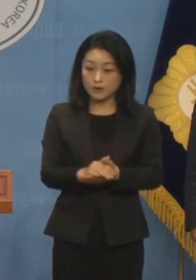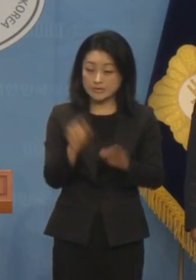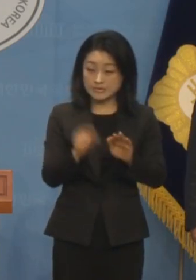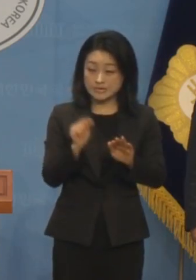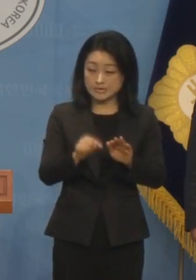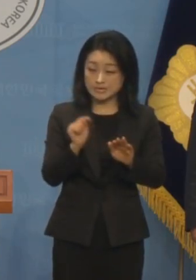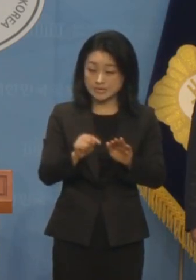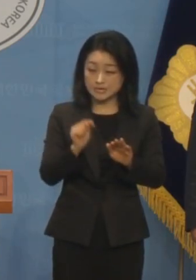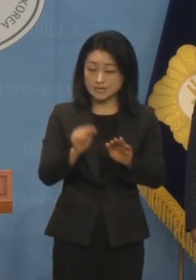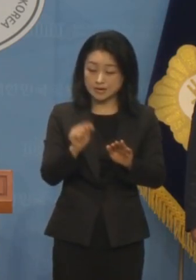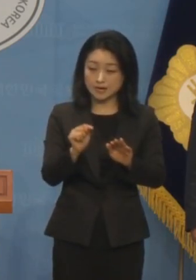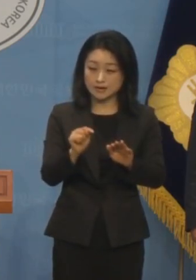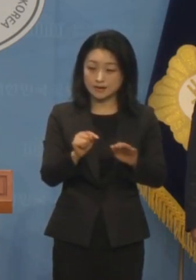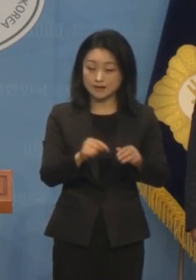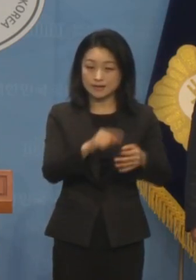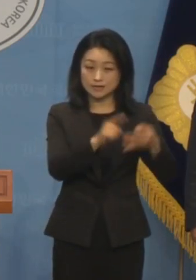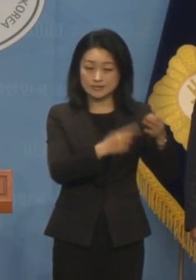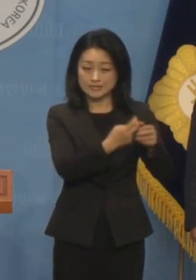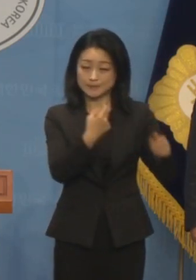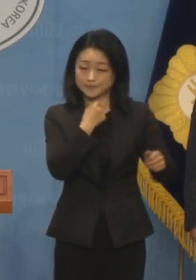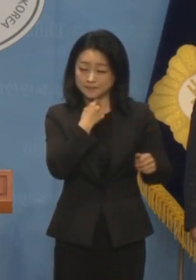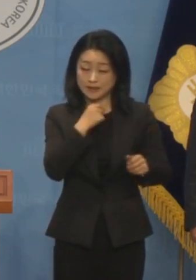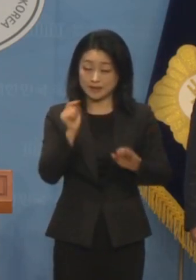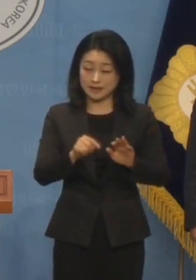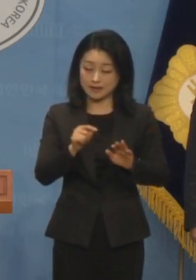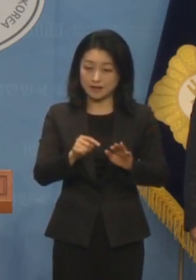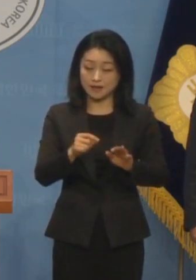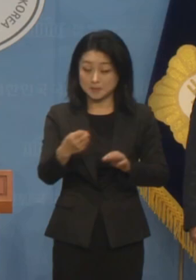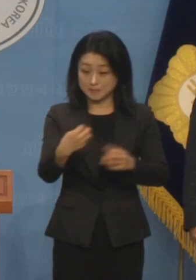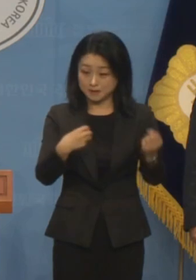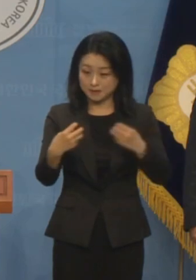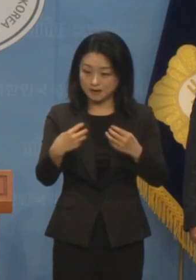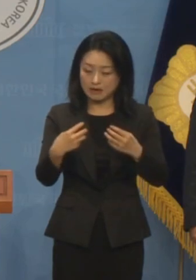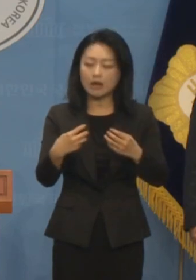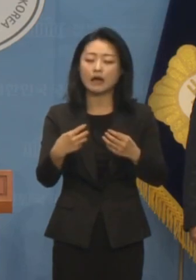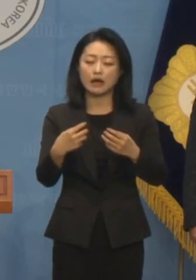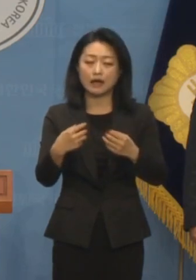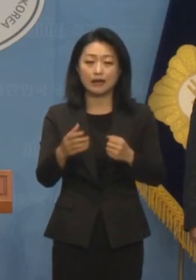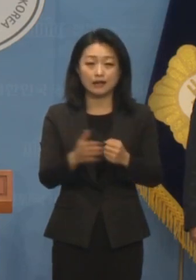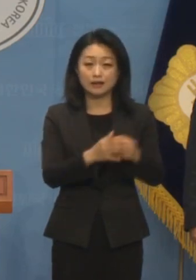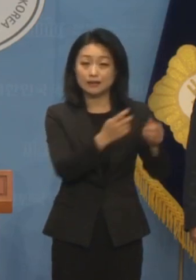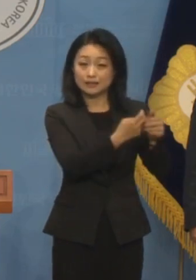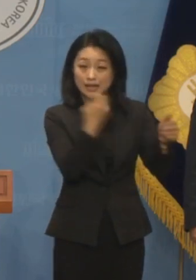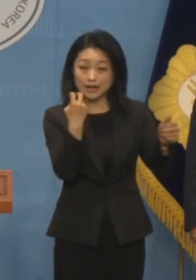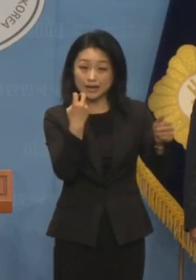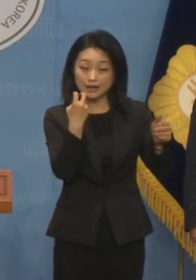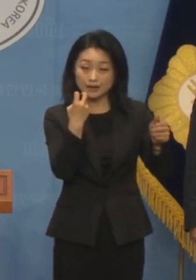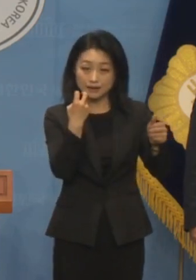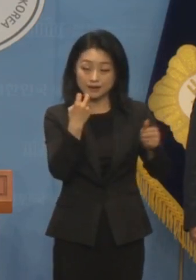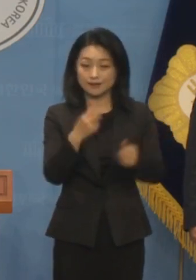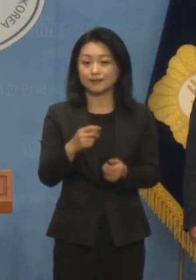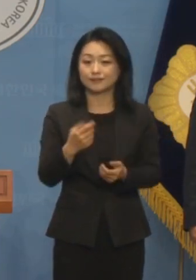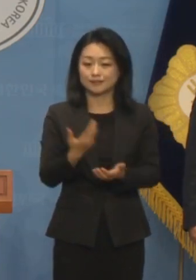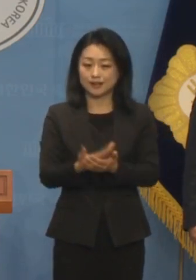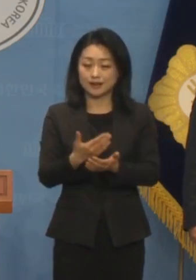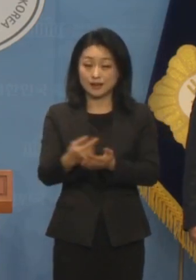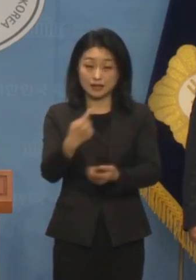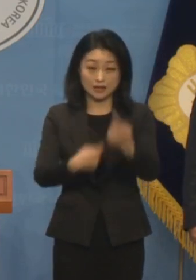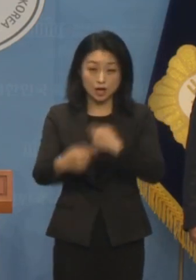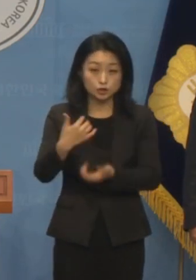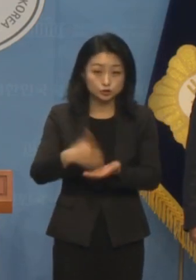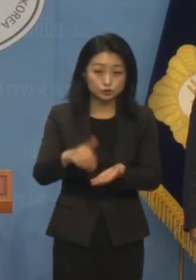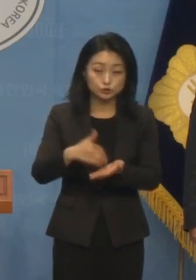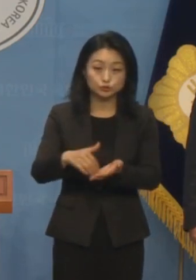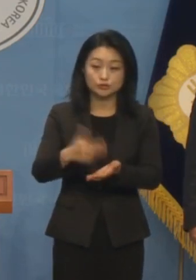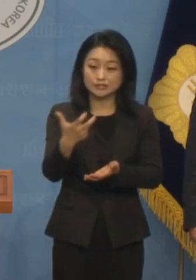목소리를 수도 없이 접했습니다. 윤석열 대통령 탄핵 소추안 청원은 어느덧 70만을 넘어 100만을